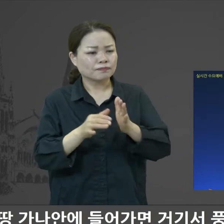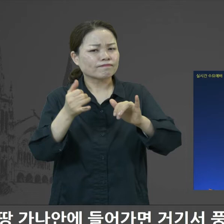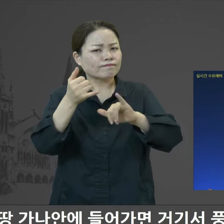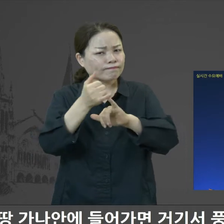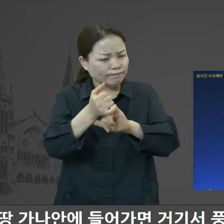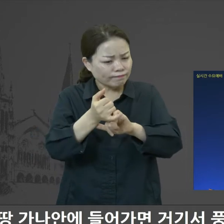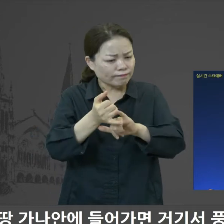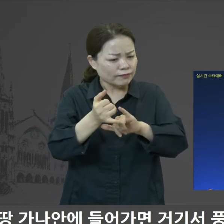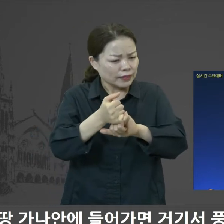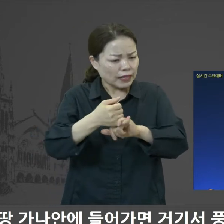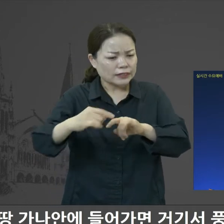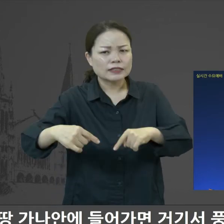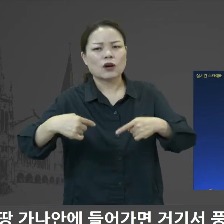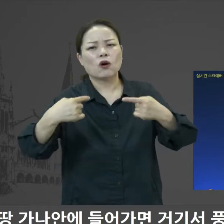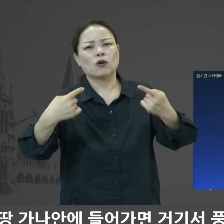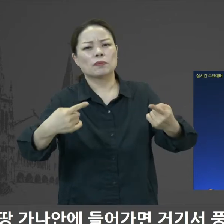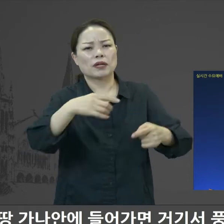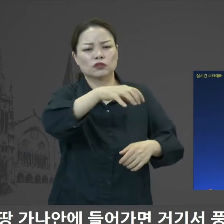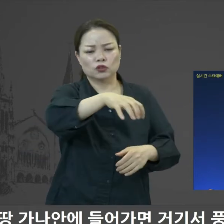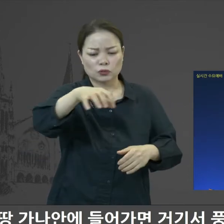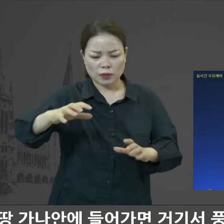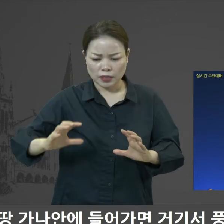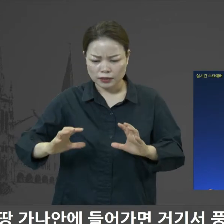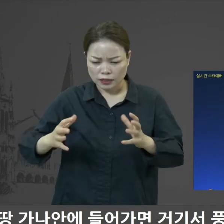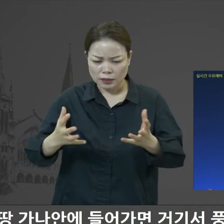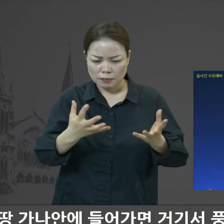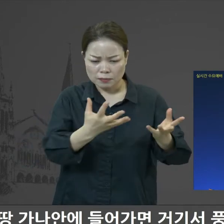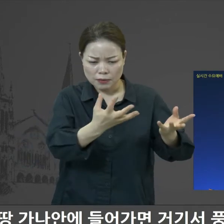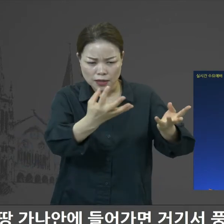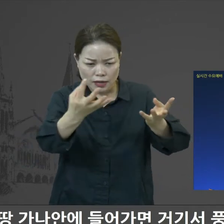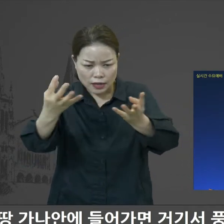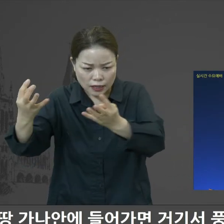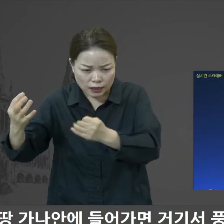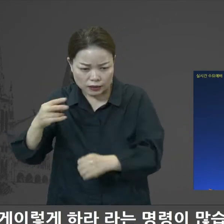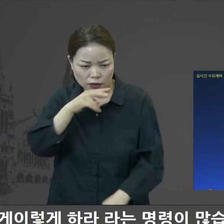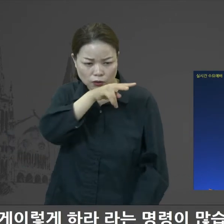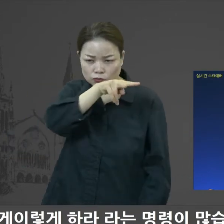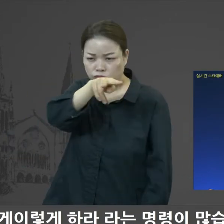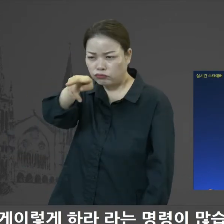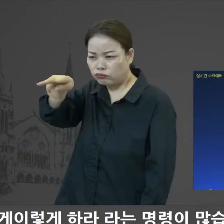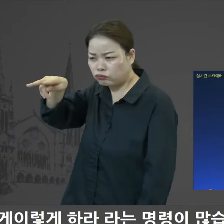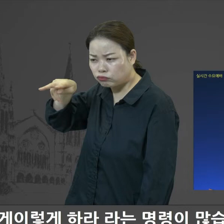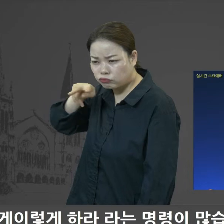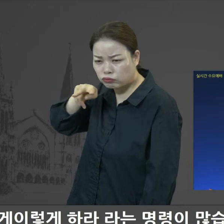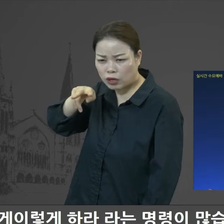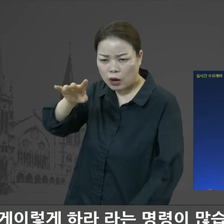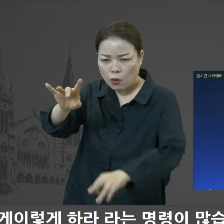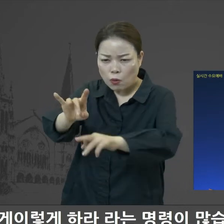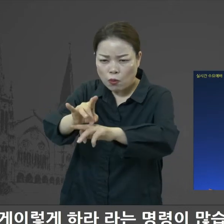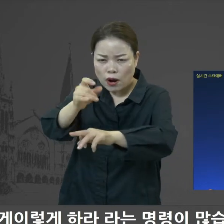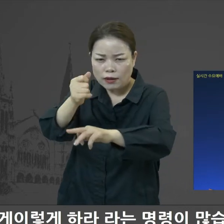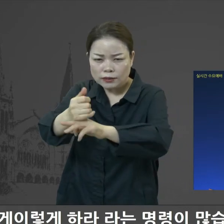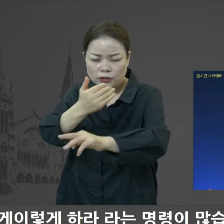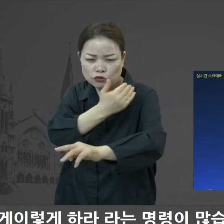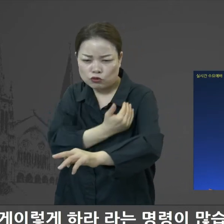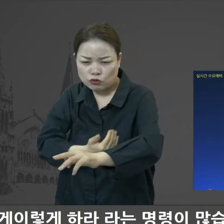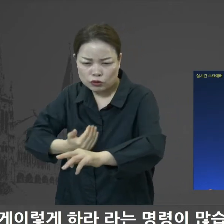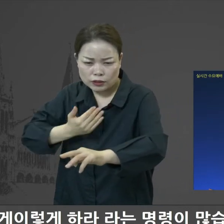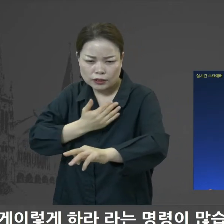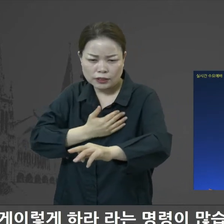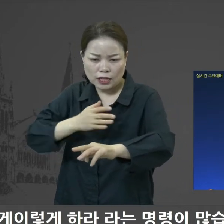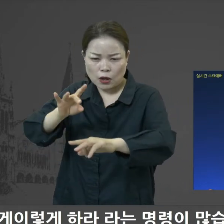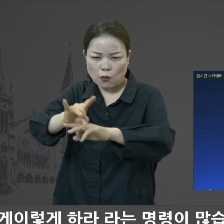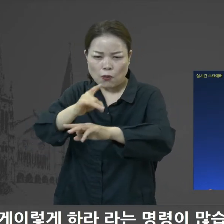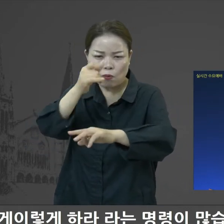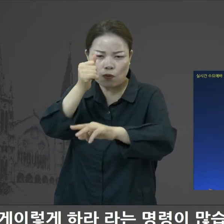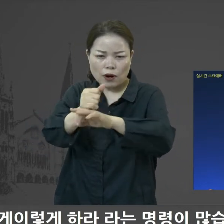땅에 들어가게 되면 주변의 나라들을 많이 보게 되고 주변의 나라의 왕들, 육신의 왕들을 많이 보게